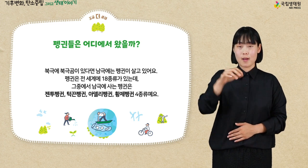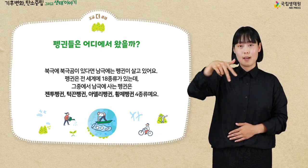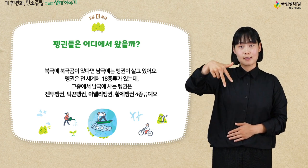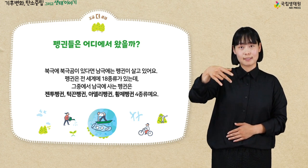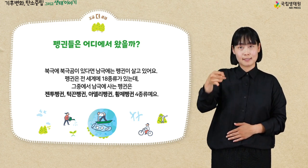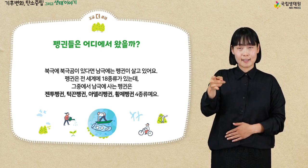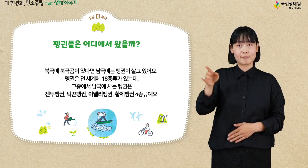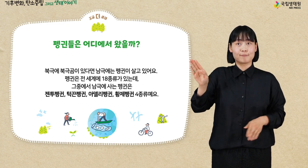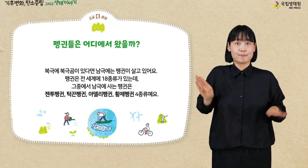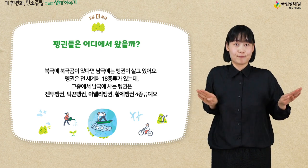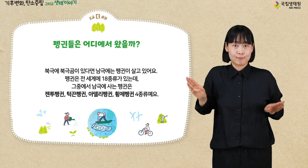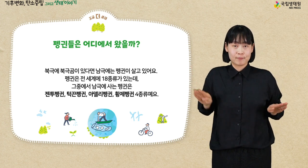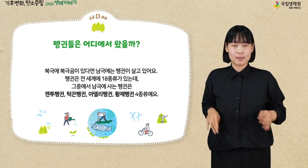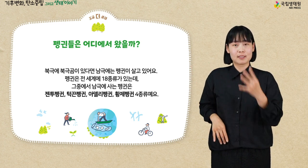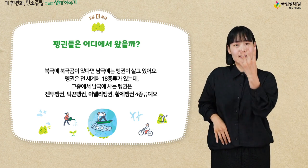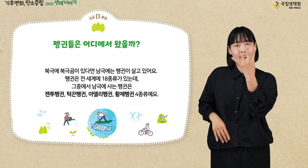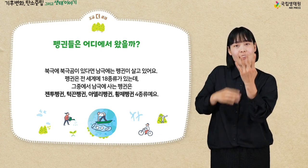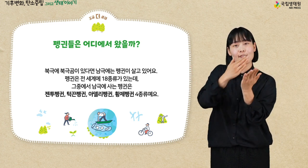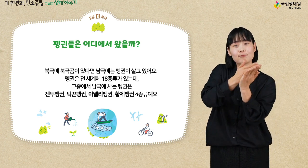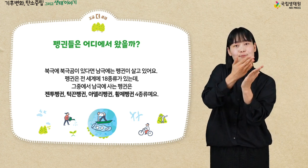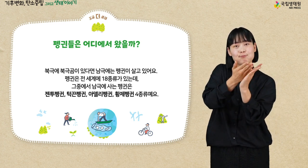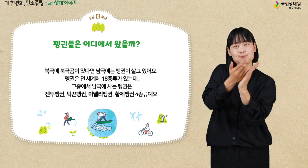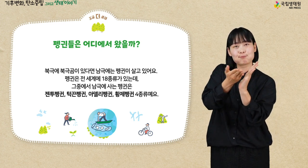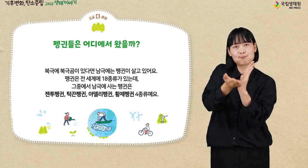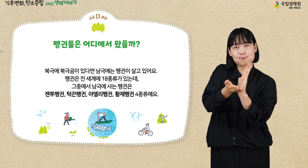황제 펭귄 4종류예요.